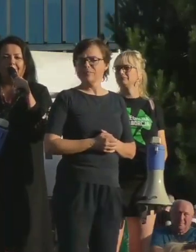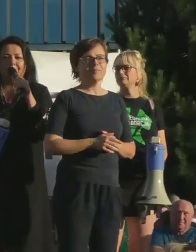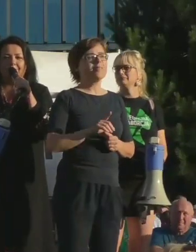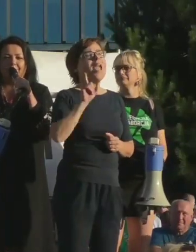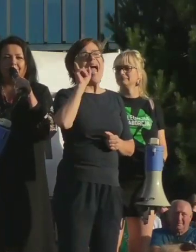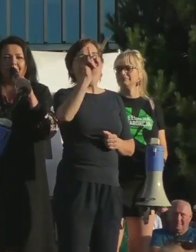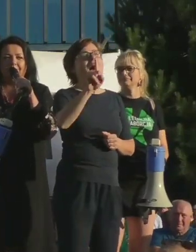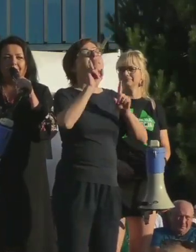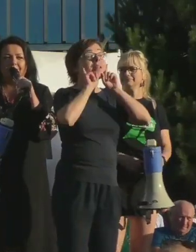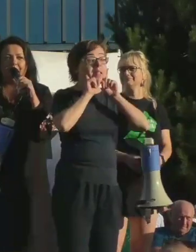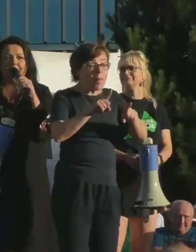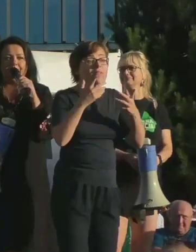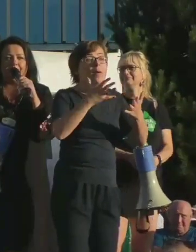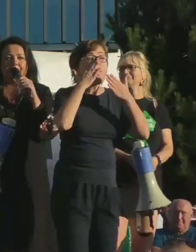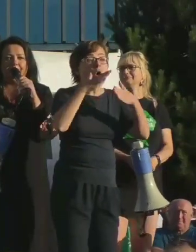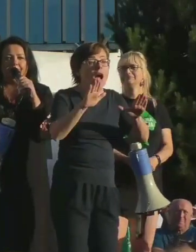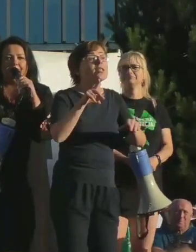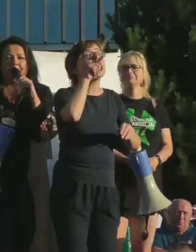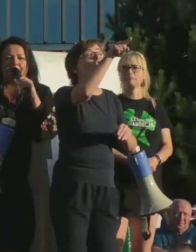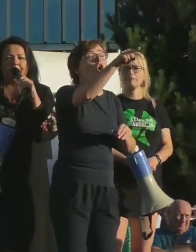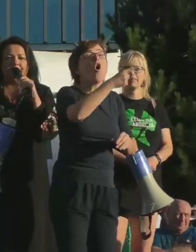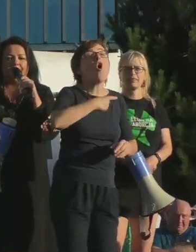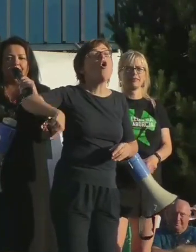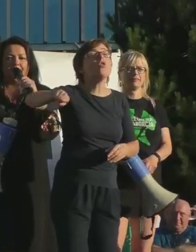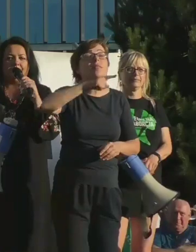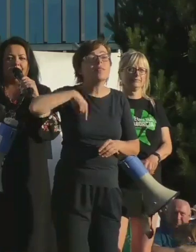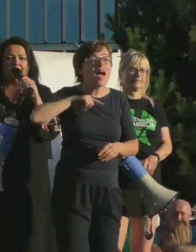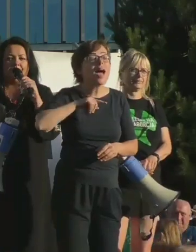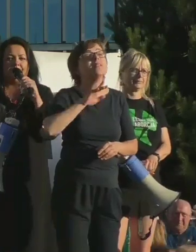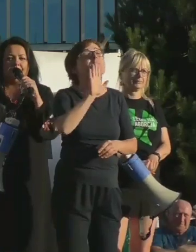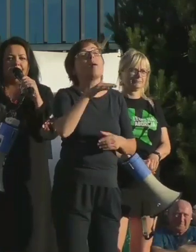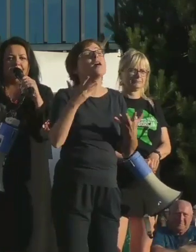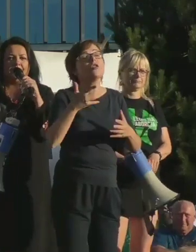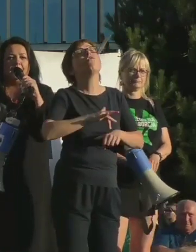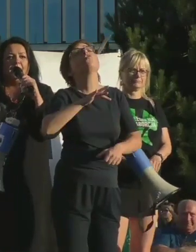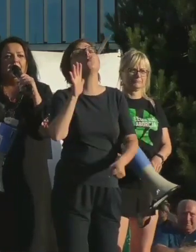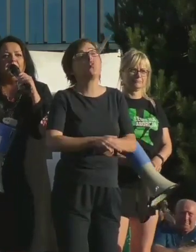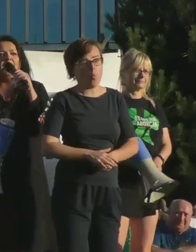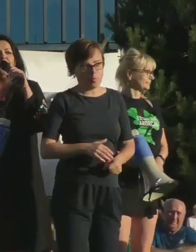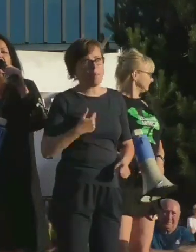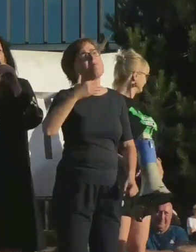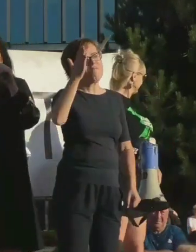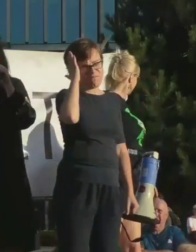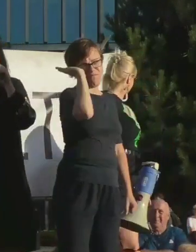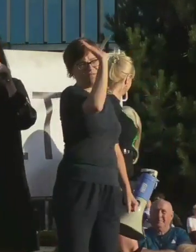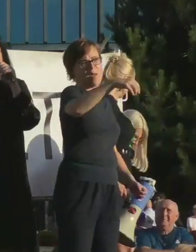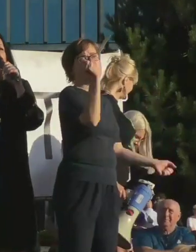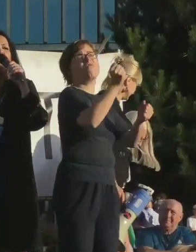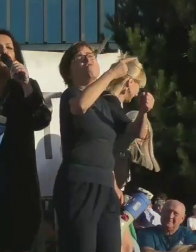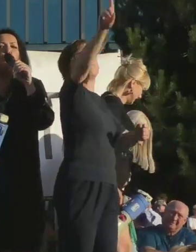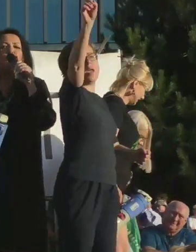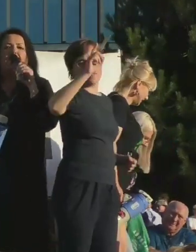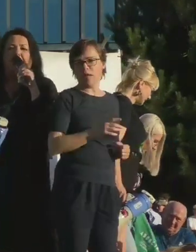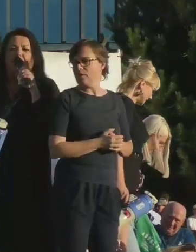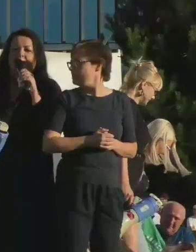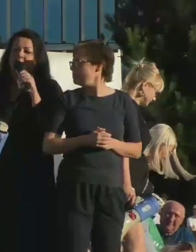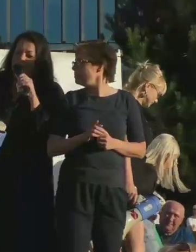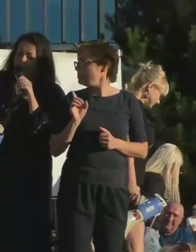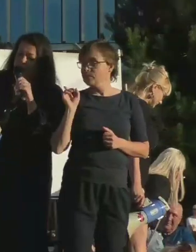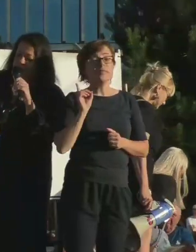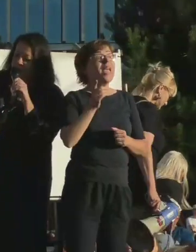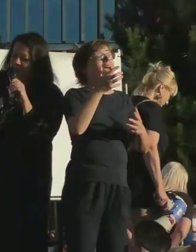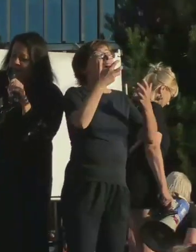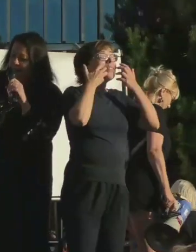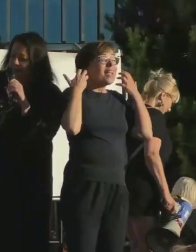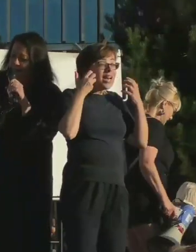ich w dupie. Wiemy, kurwa, wiemy. Wypierdalaj. No dobra, skoro Tygrysek już uciekł,